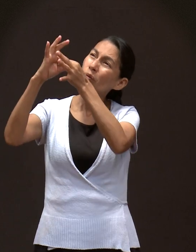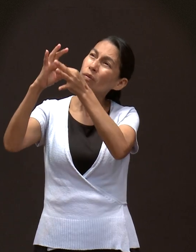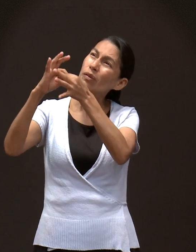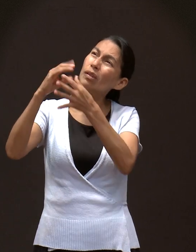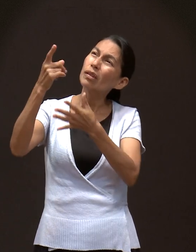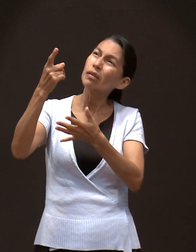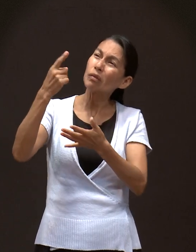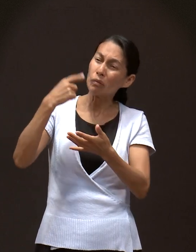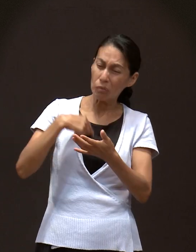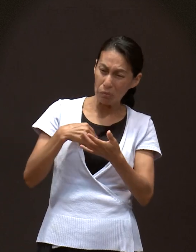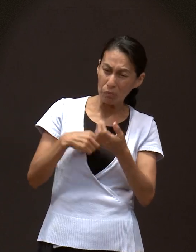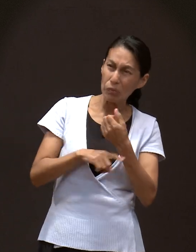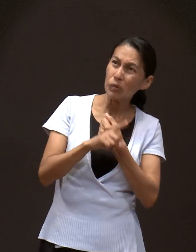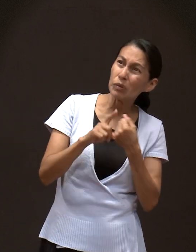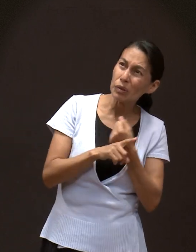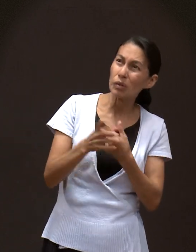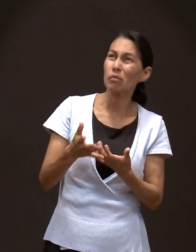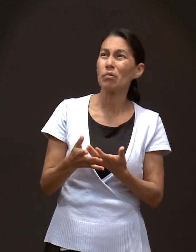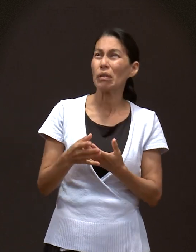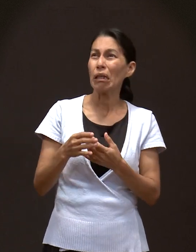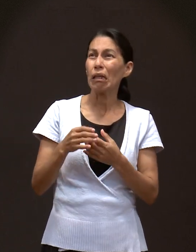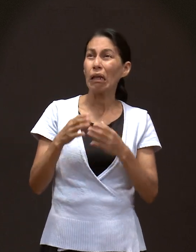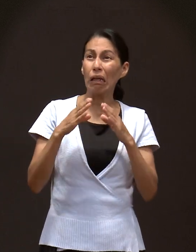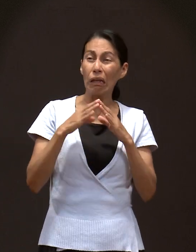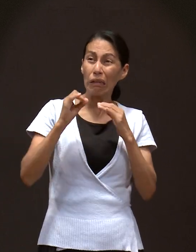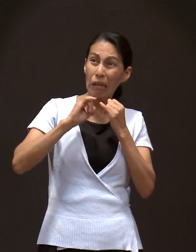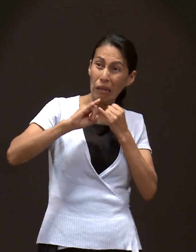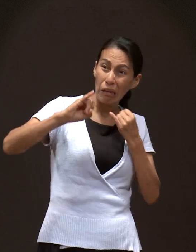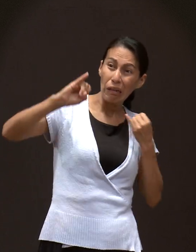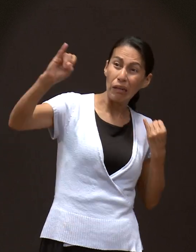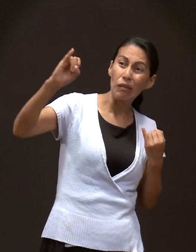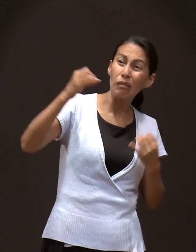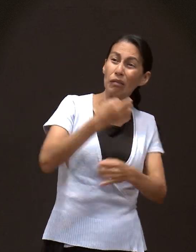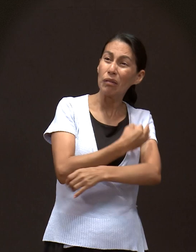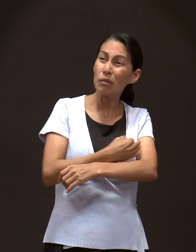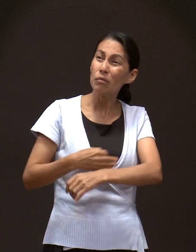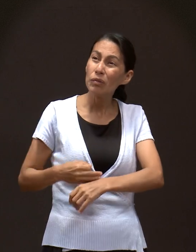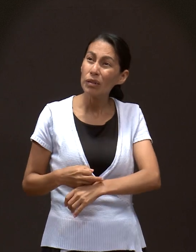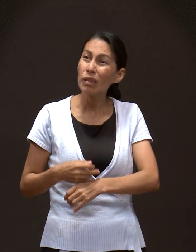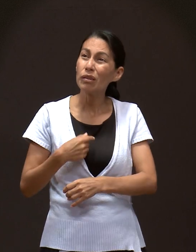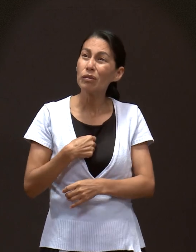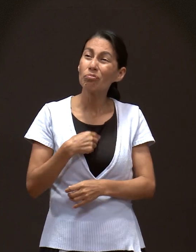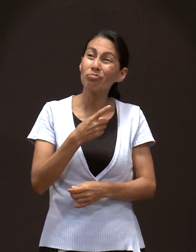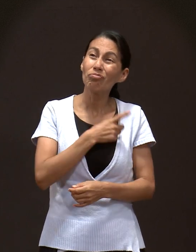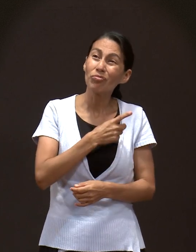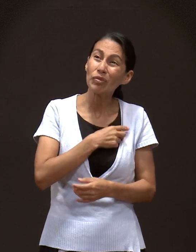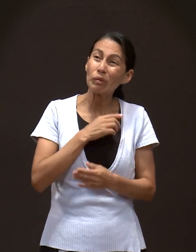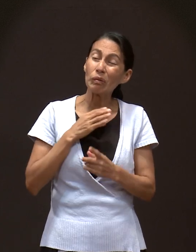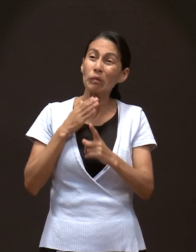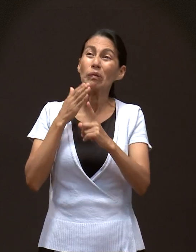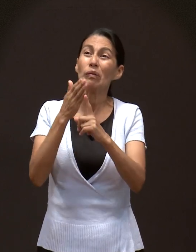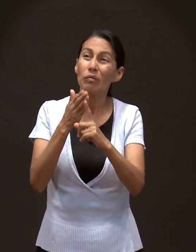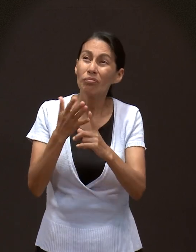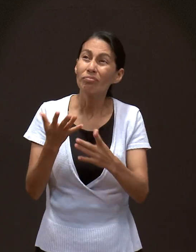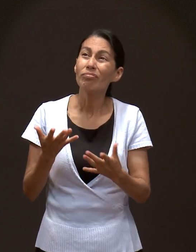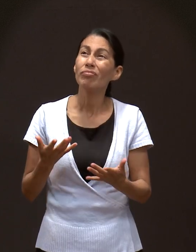comunión contigo. Y me mandas este problema. Estoy lejos de casa. Lo tengo que enfrentar yo sola.